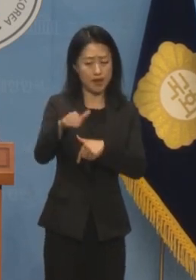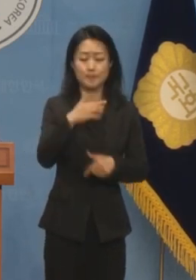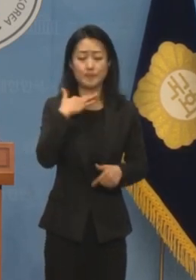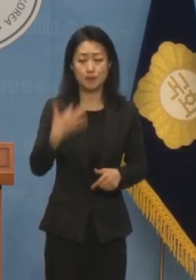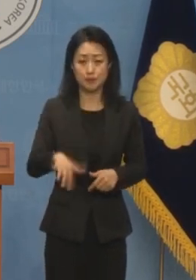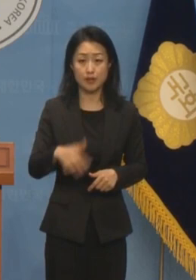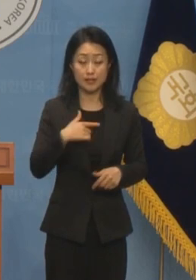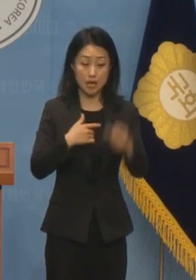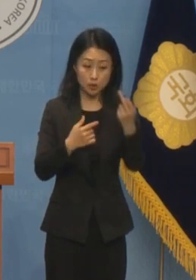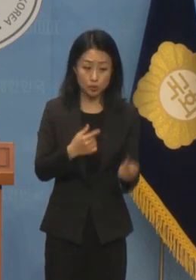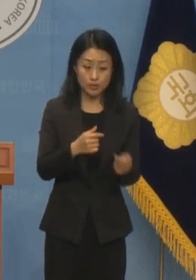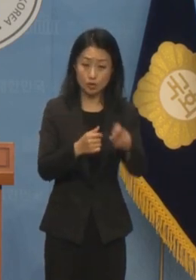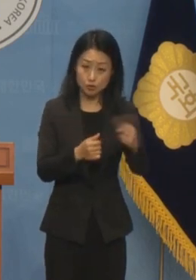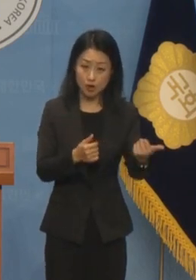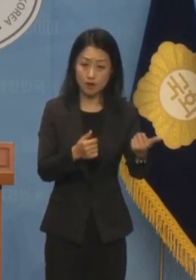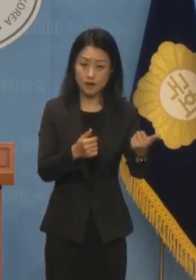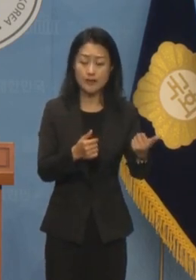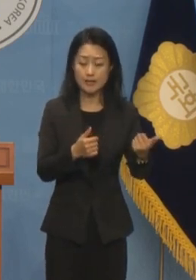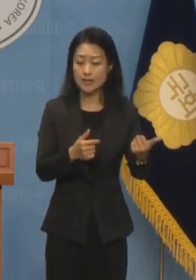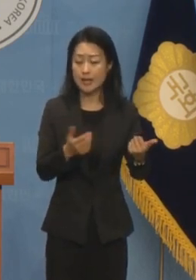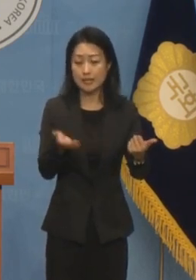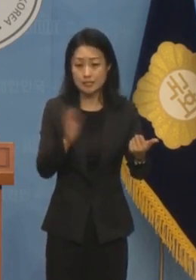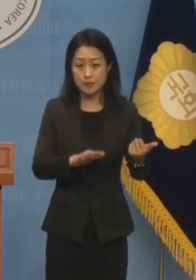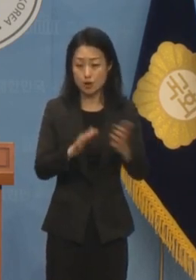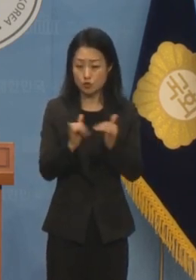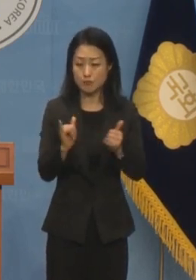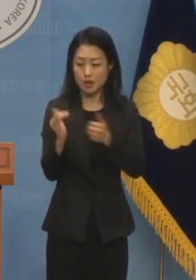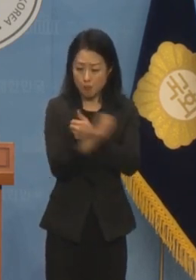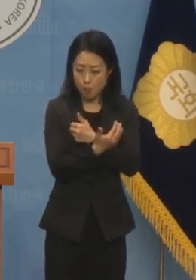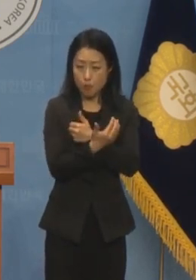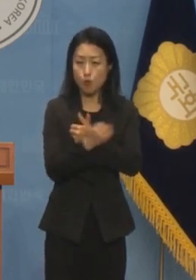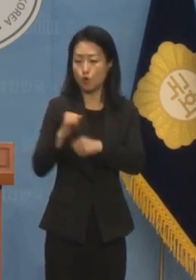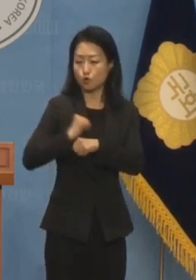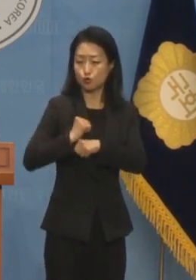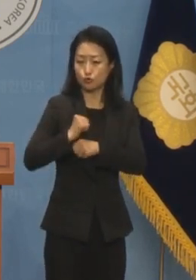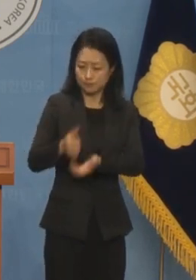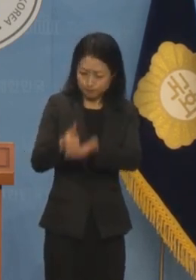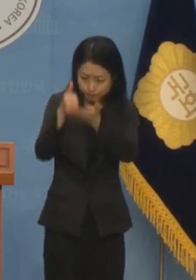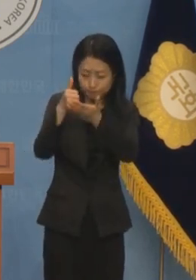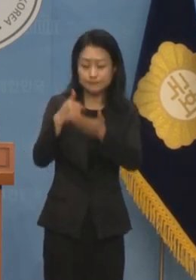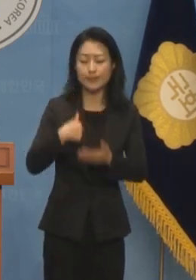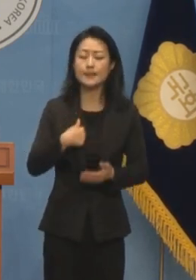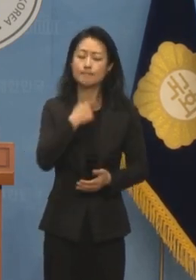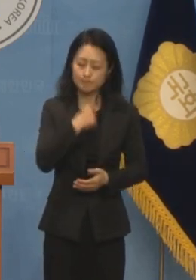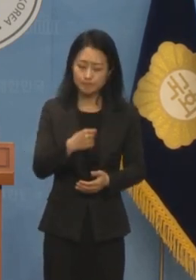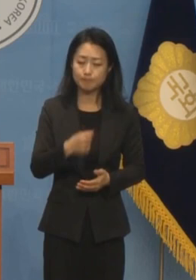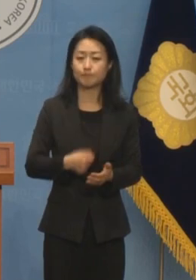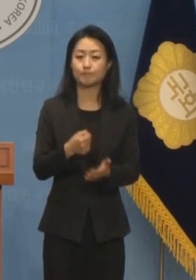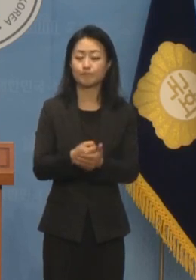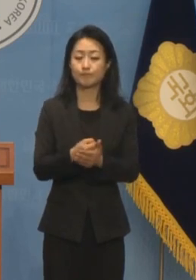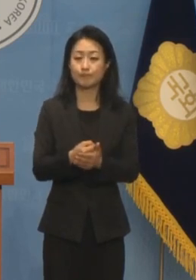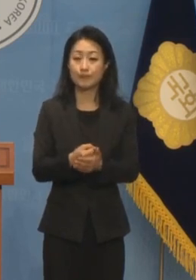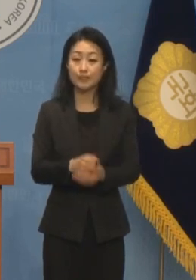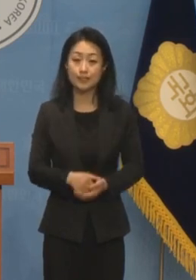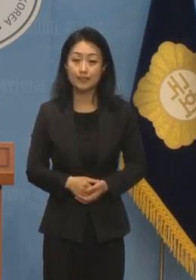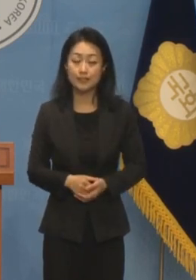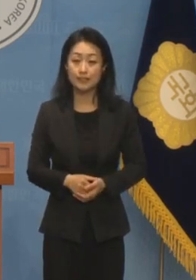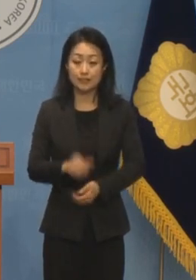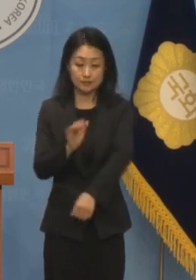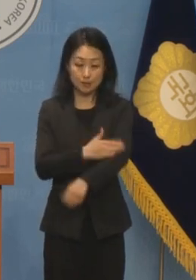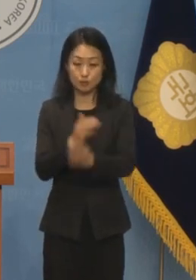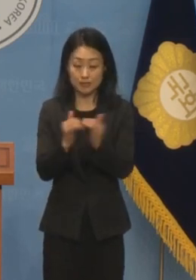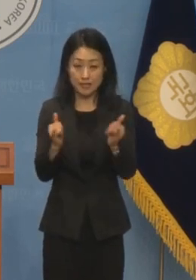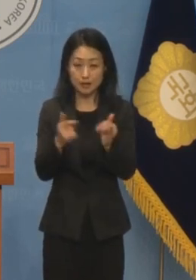동생의 안타까운 죽음보다 국민의 생명과 안전이 중요했기 때문입니다. 잘못한